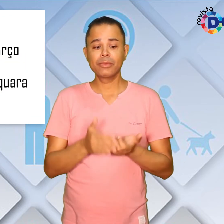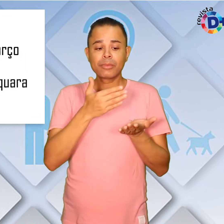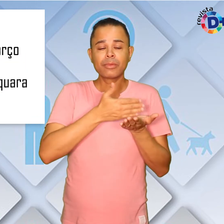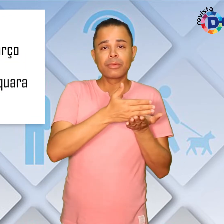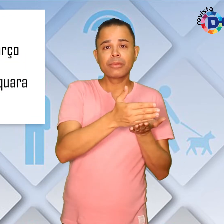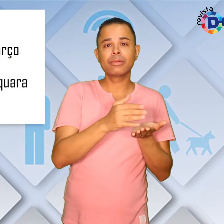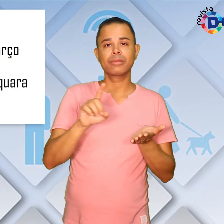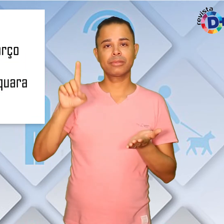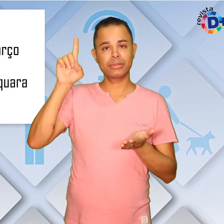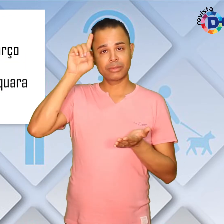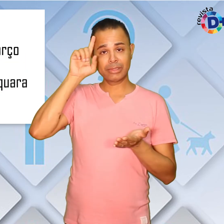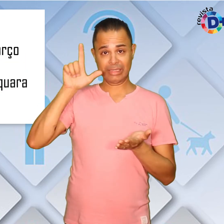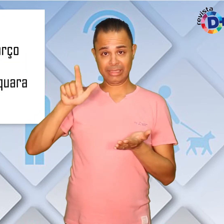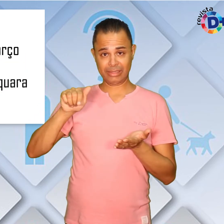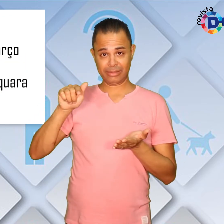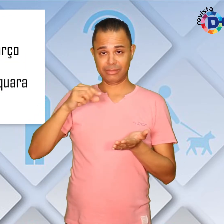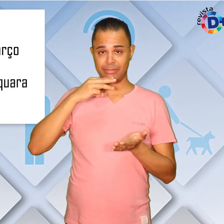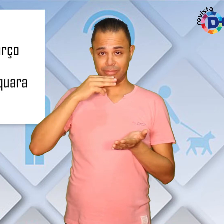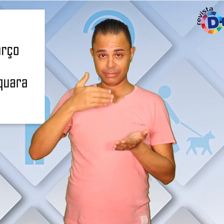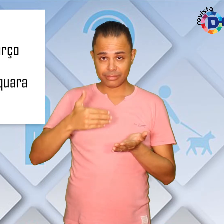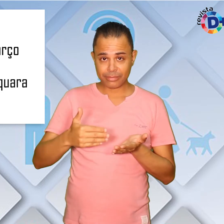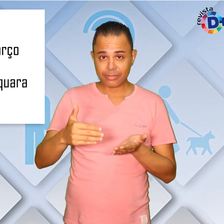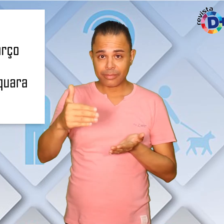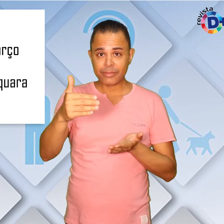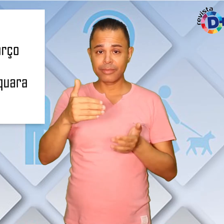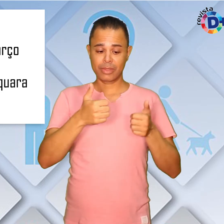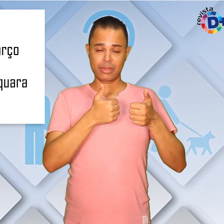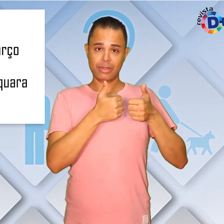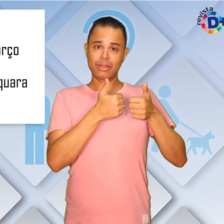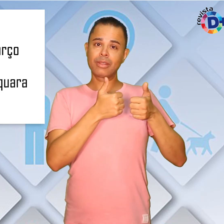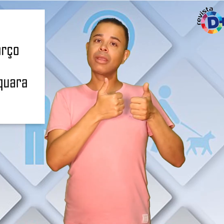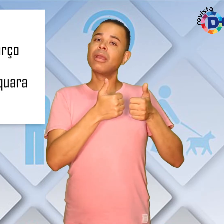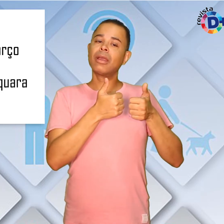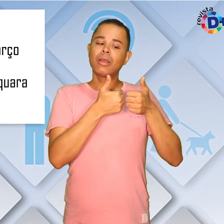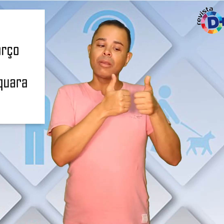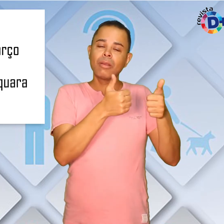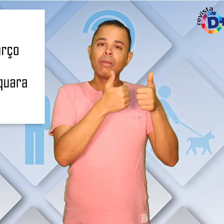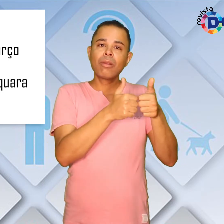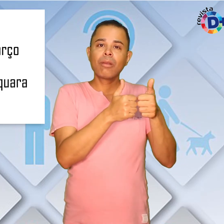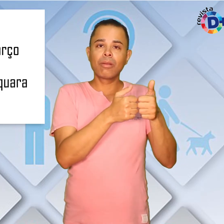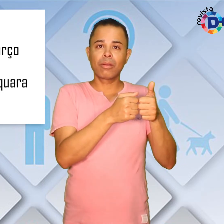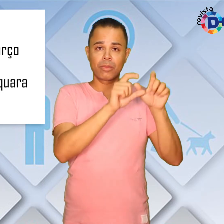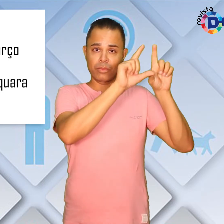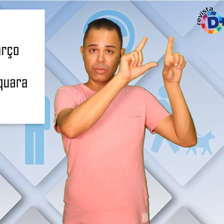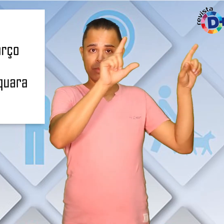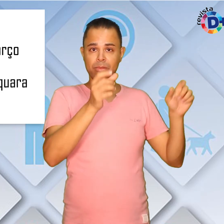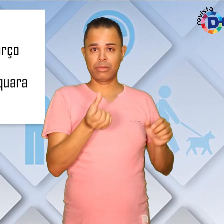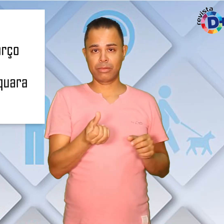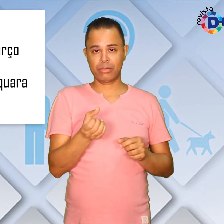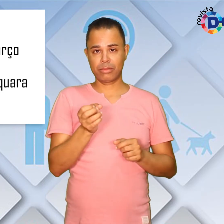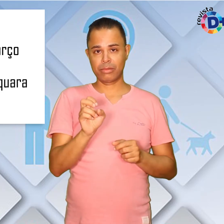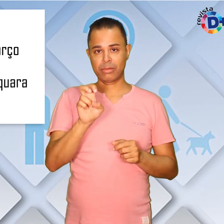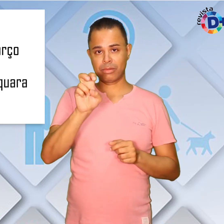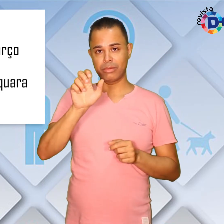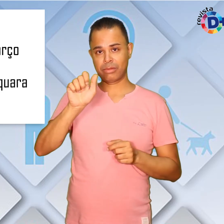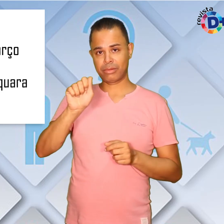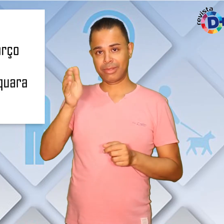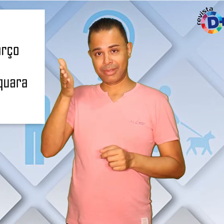17 de março quando a nova linha batizada de 605 a barra